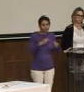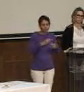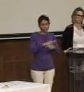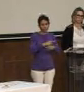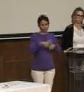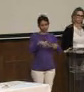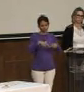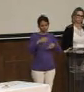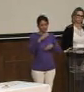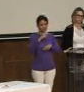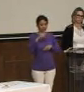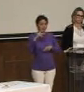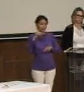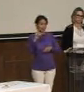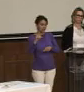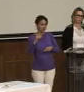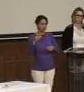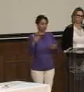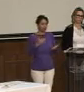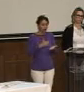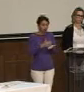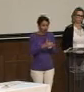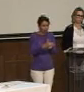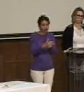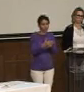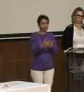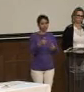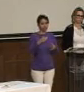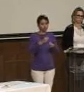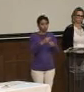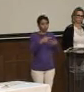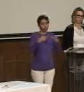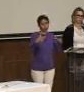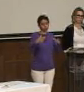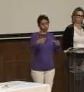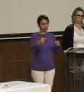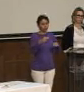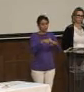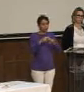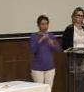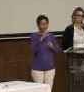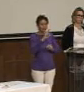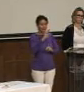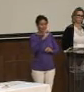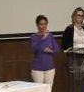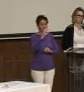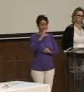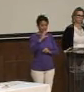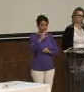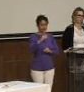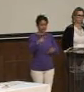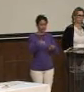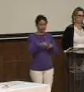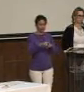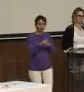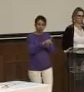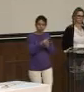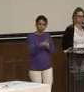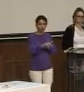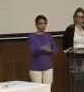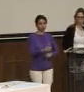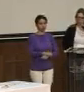na CPPD, a partir de agora, vai ser muito grande em função do RSC e das progressões dos docentes.